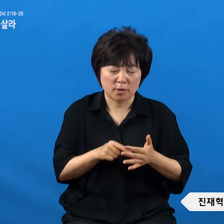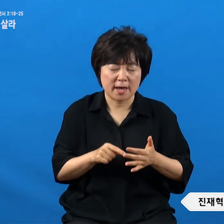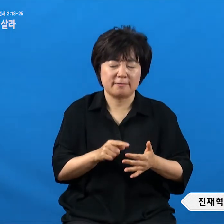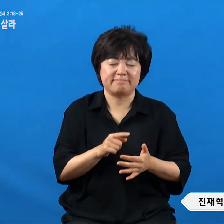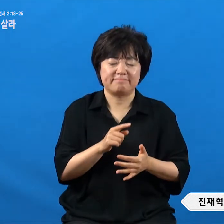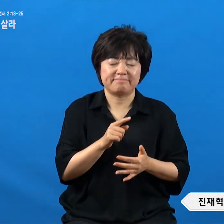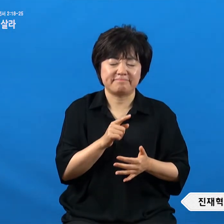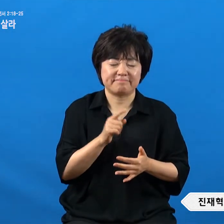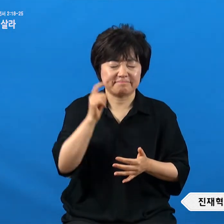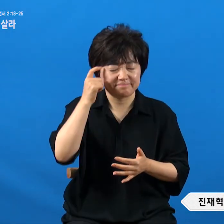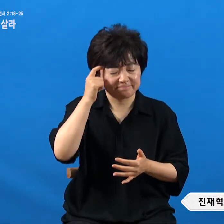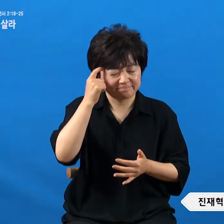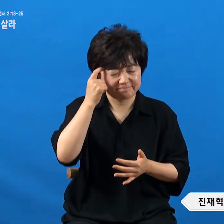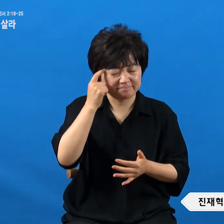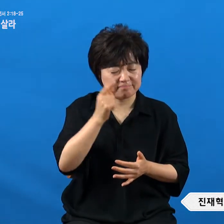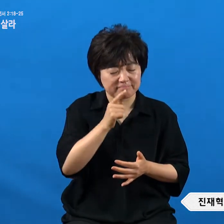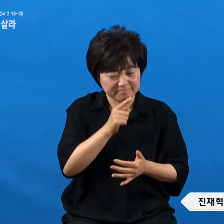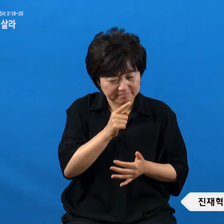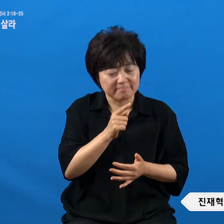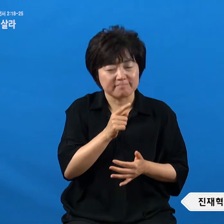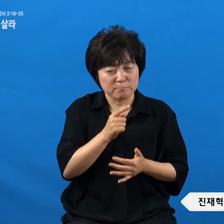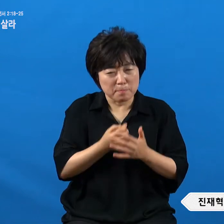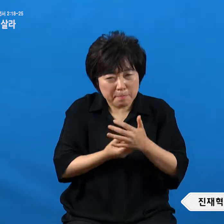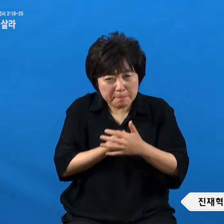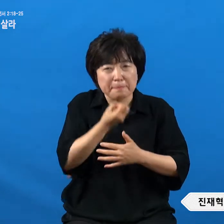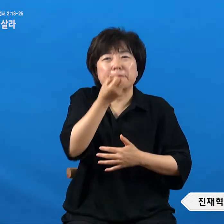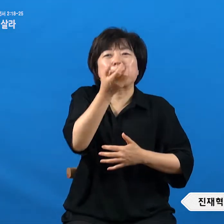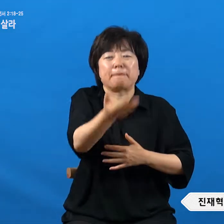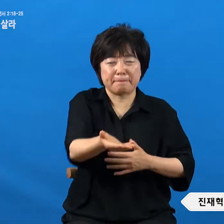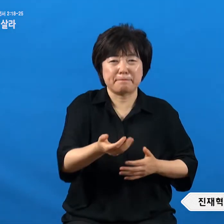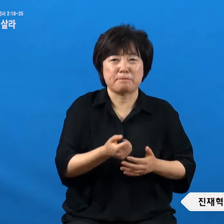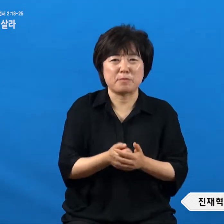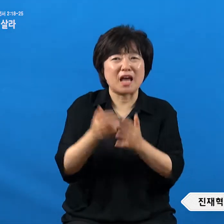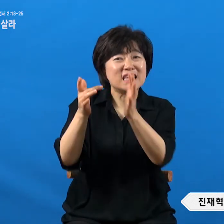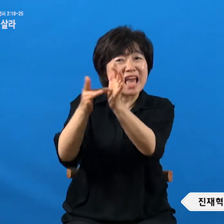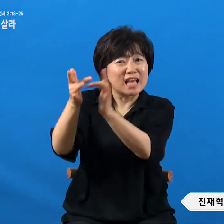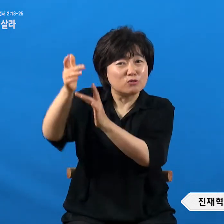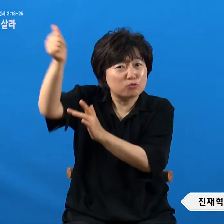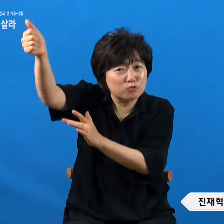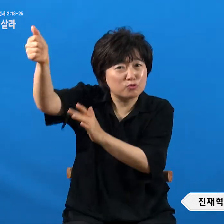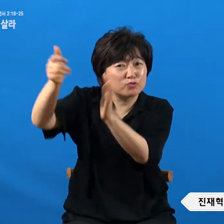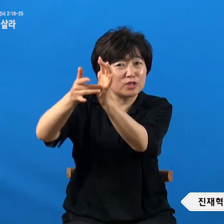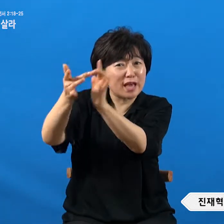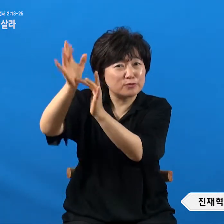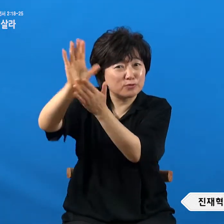이 말씀을 하지 않았을까요? 바로 예수 그리스도도